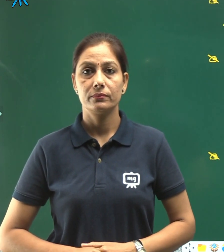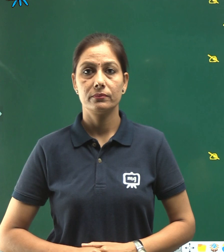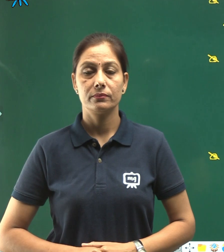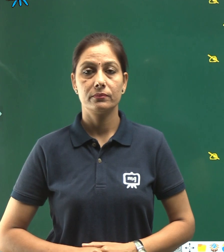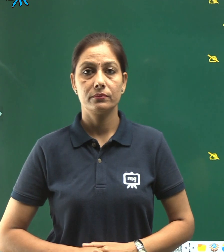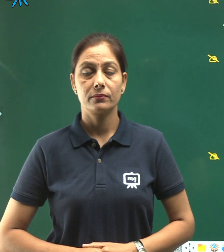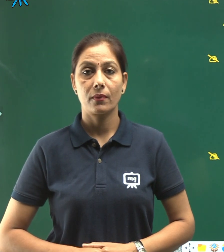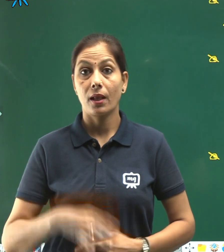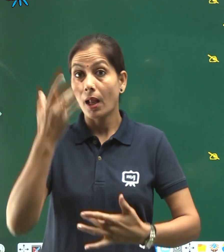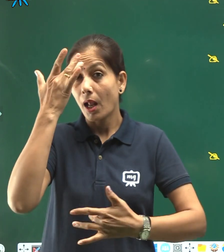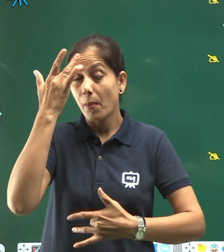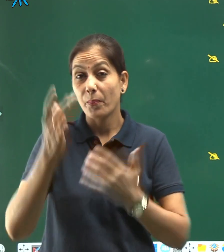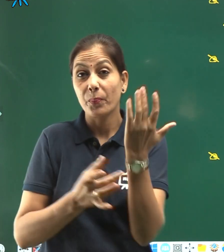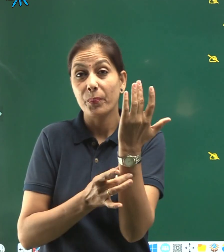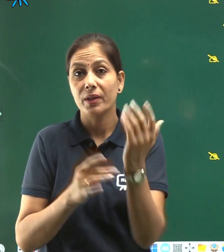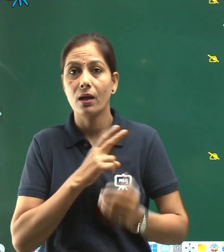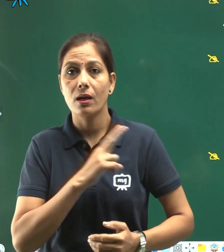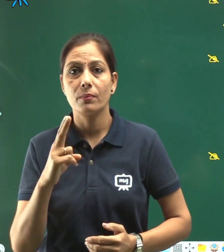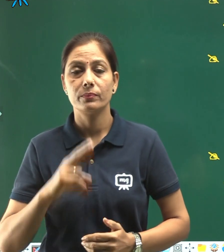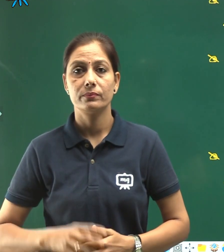हैजा और मलेरिया का